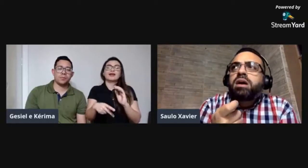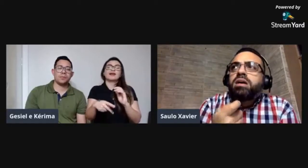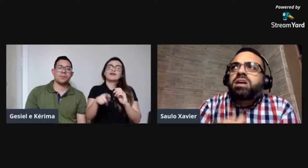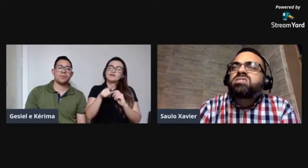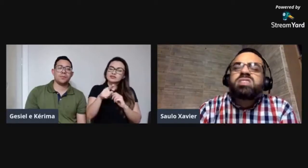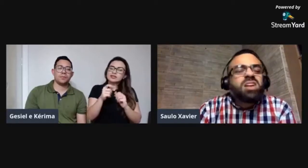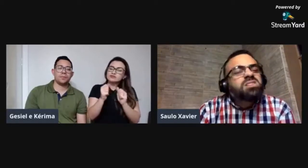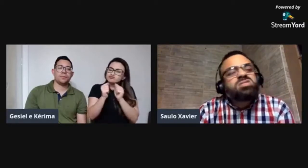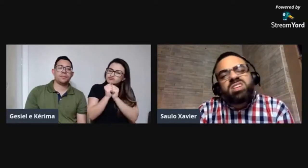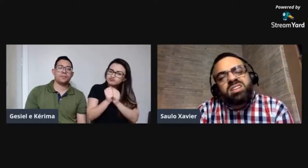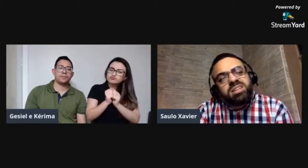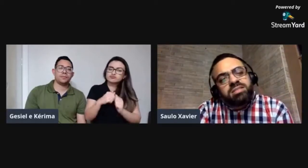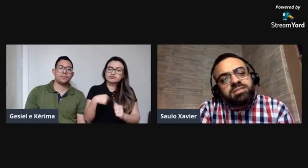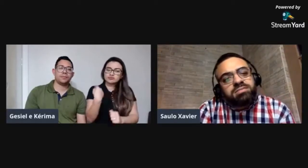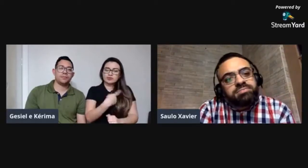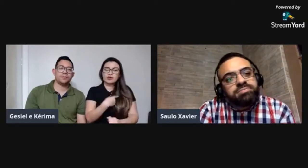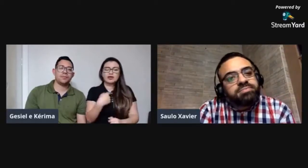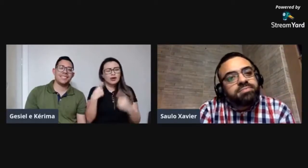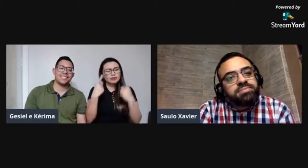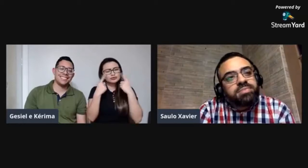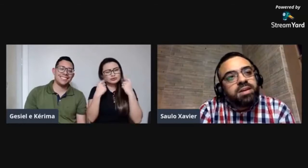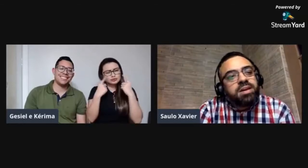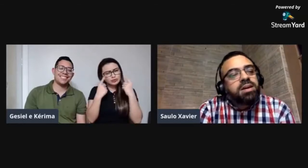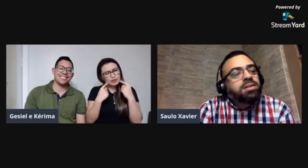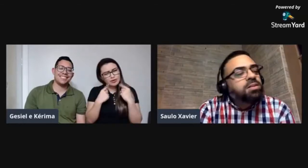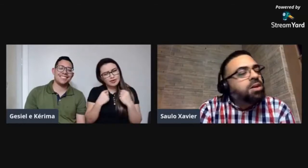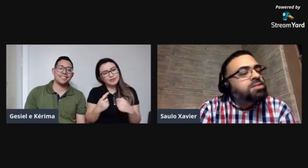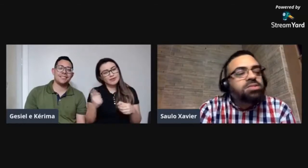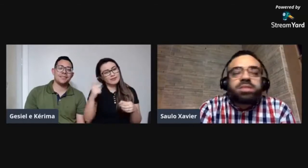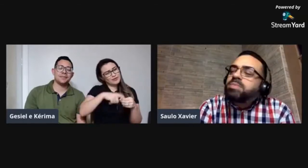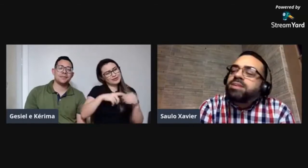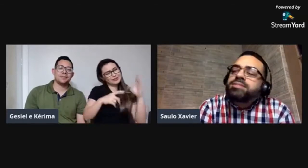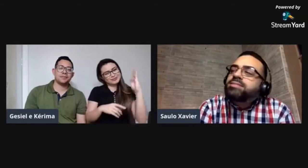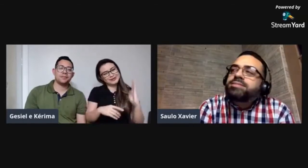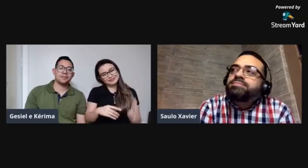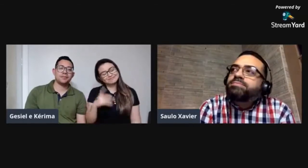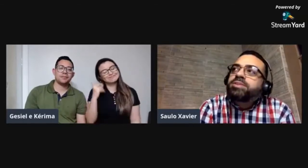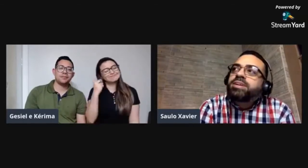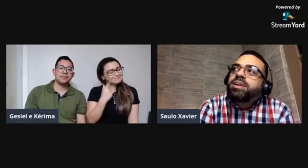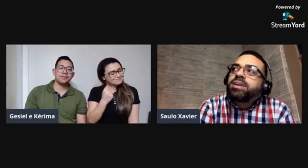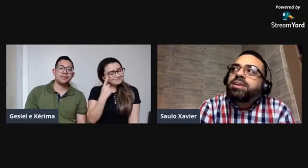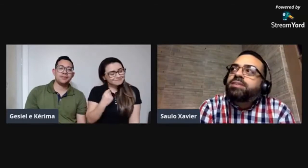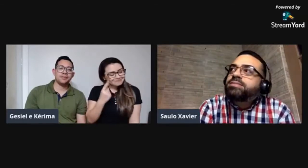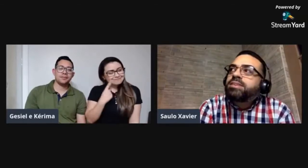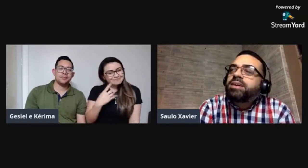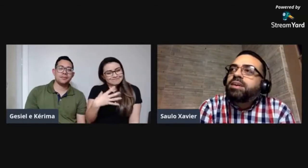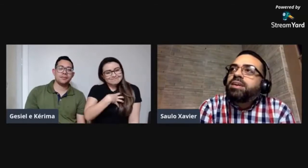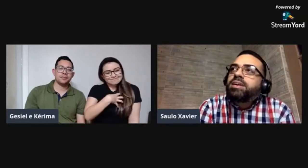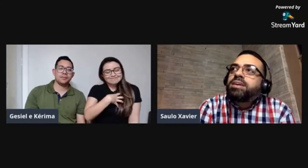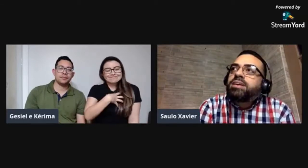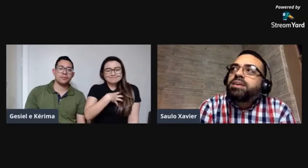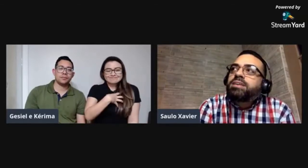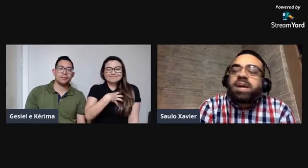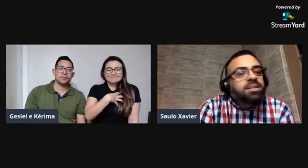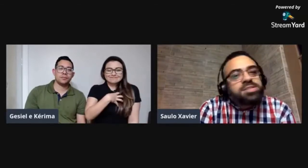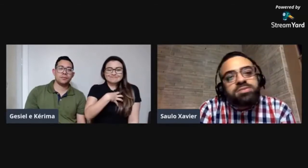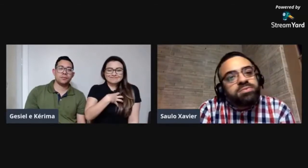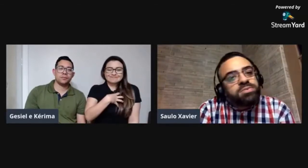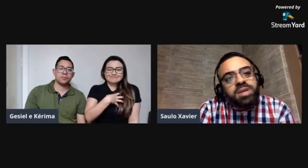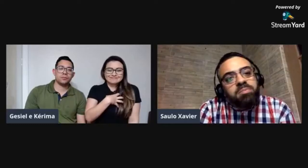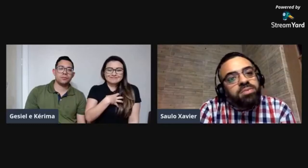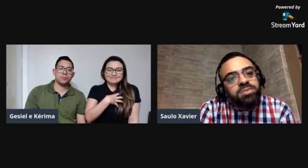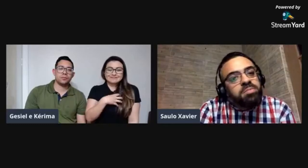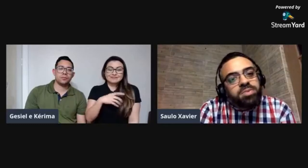abraça. Gente, quando eles falam isso, eu chorei tanto. Nossa, eu chorei demais. Porque